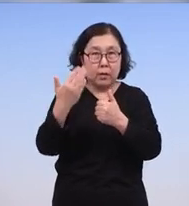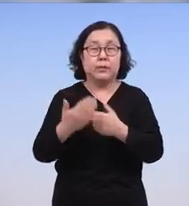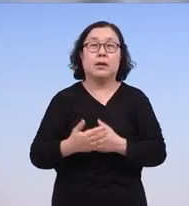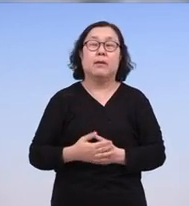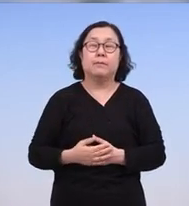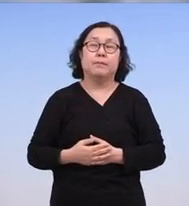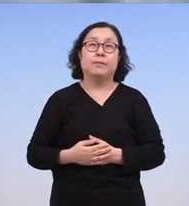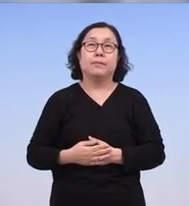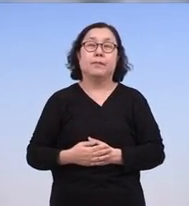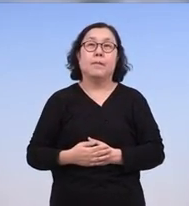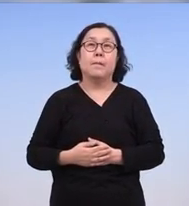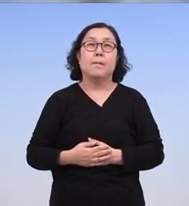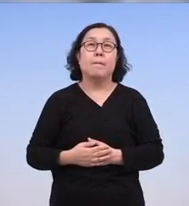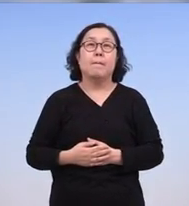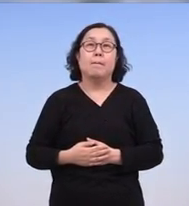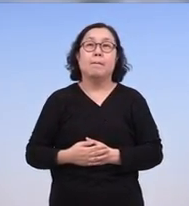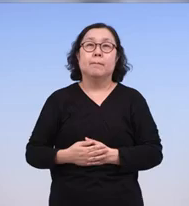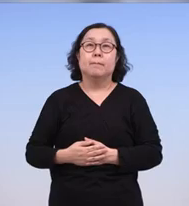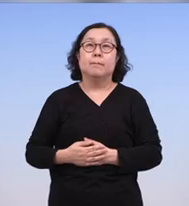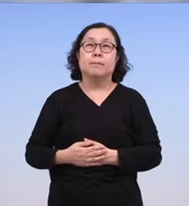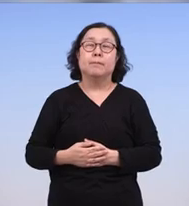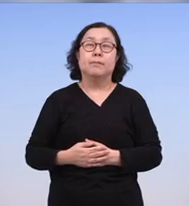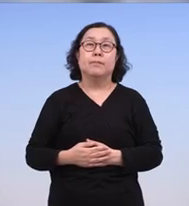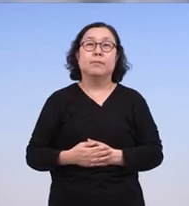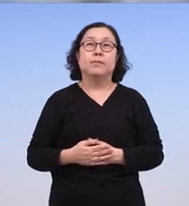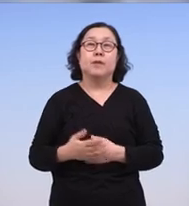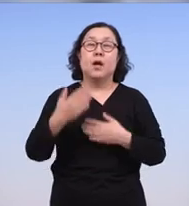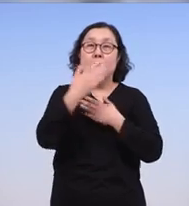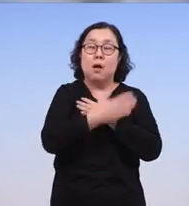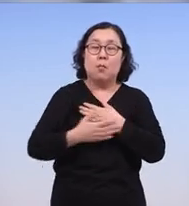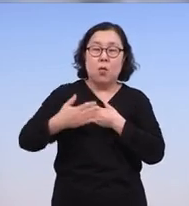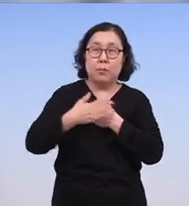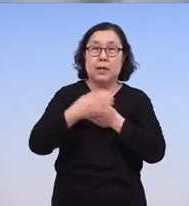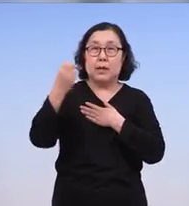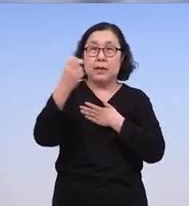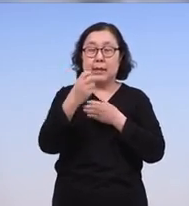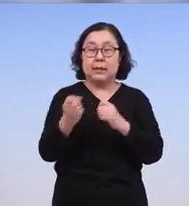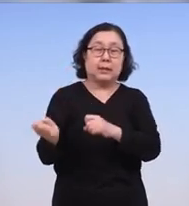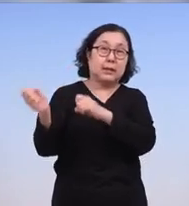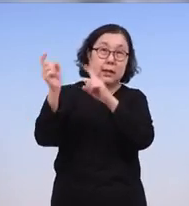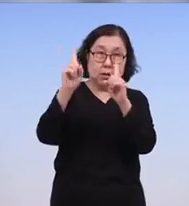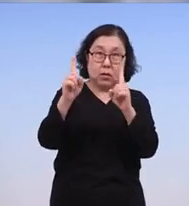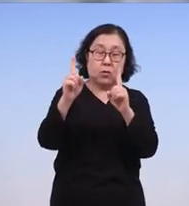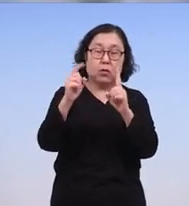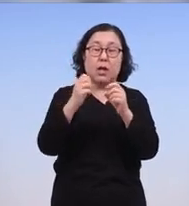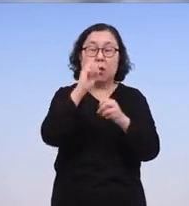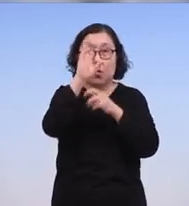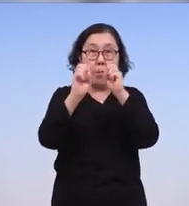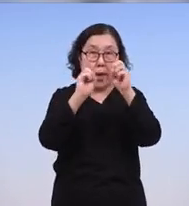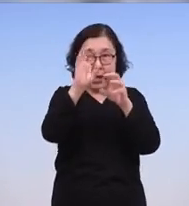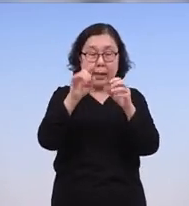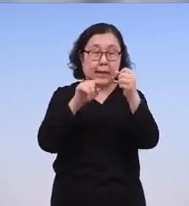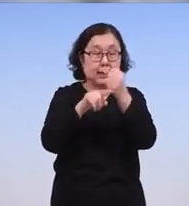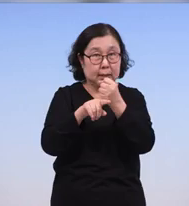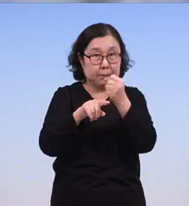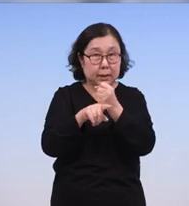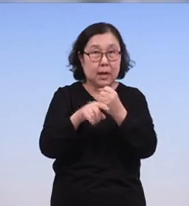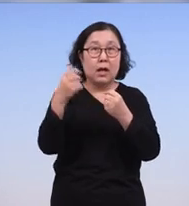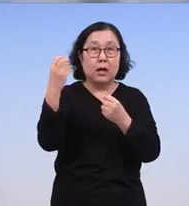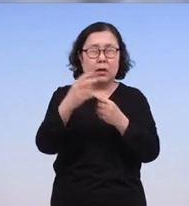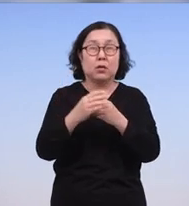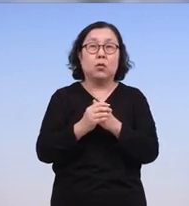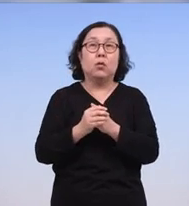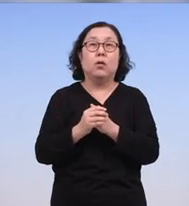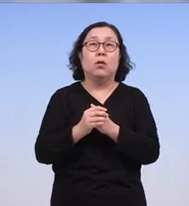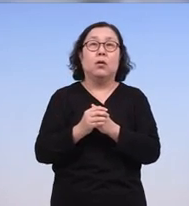거라고 저는 생각합니다. 어쨌든 이것이 이제 몸이 다시 사는 것과 이렇게 고백하는 의미고요.